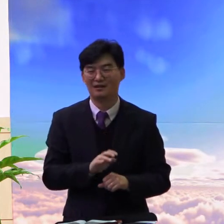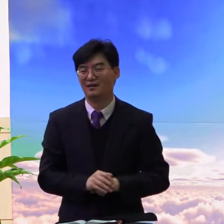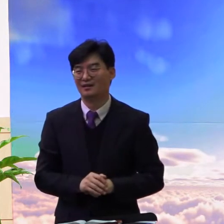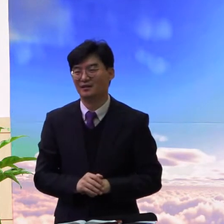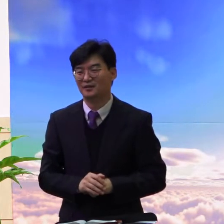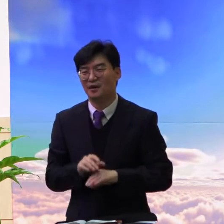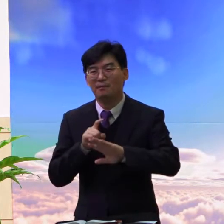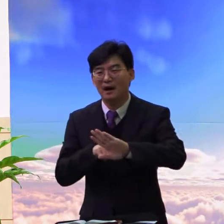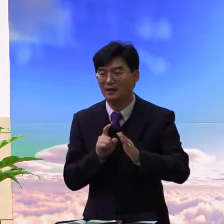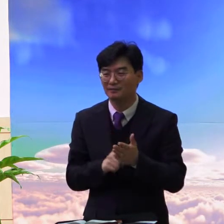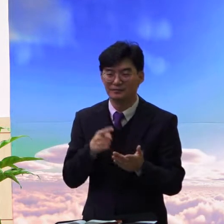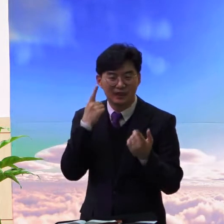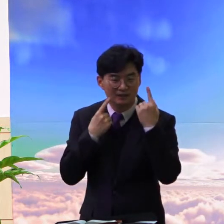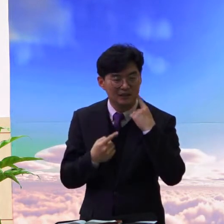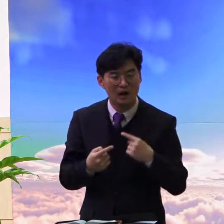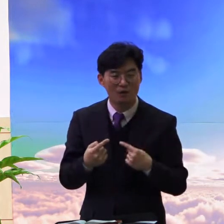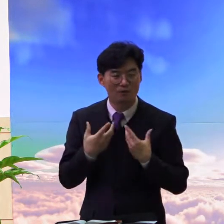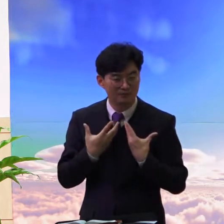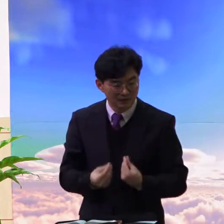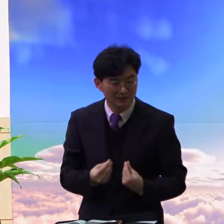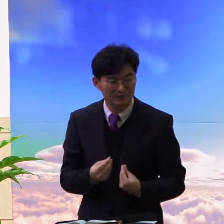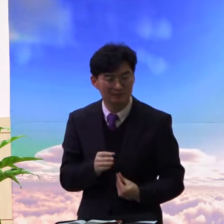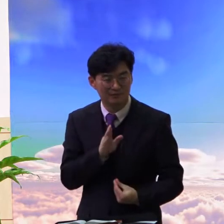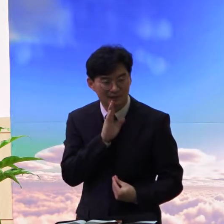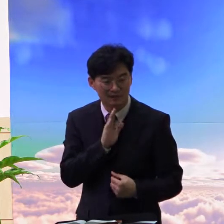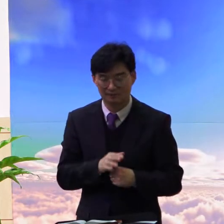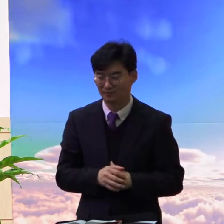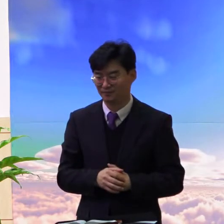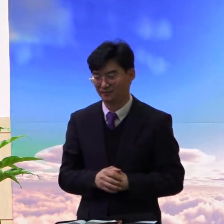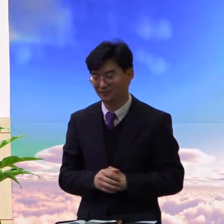마음이 찢겨지고 짓밟혔습니까?